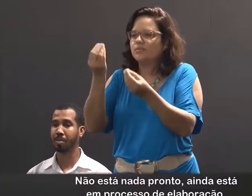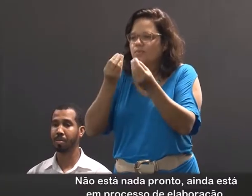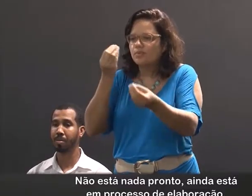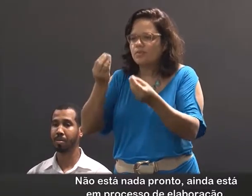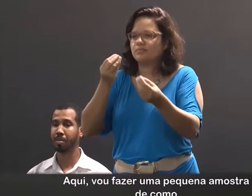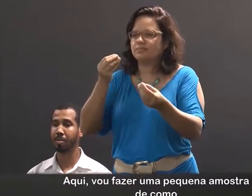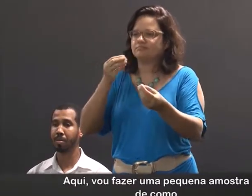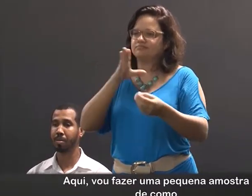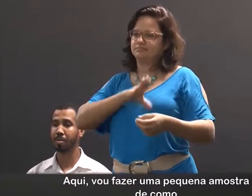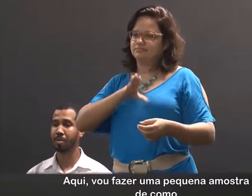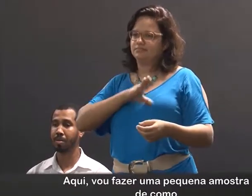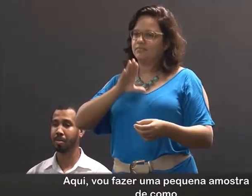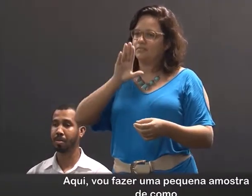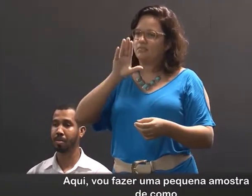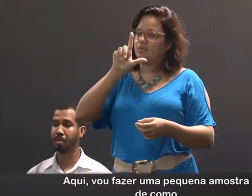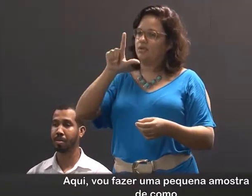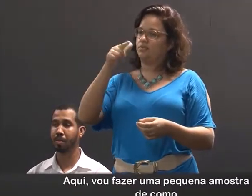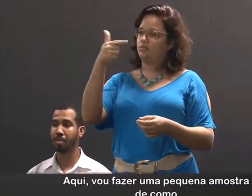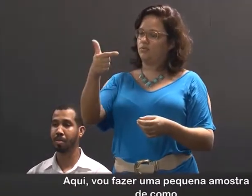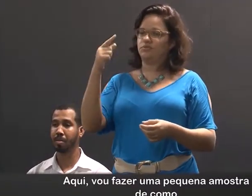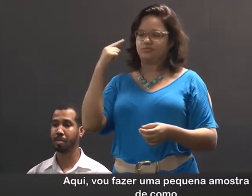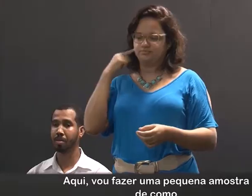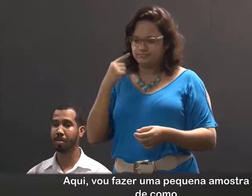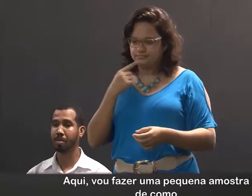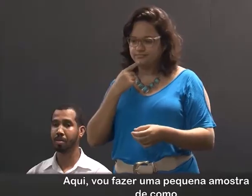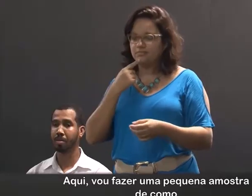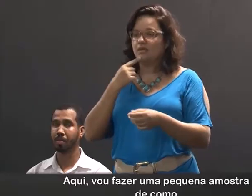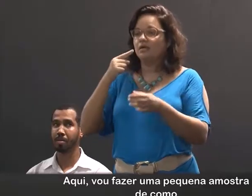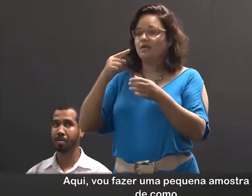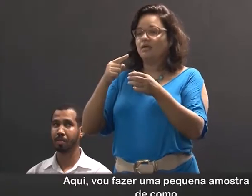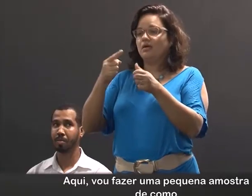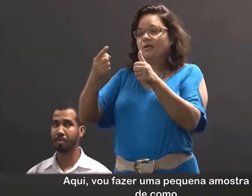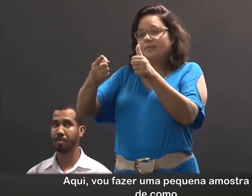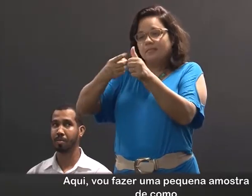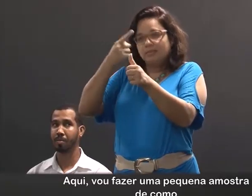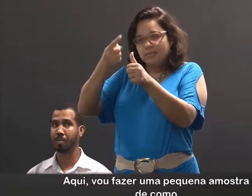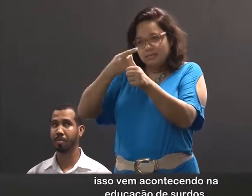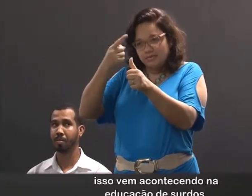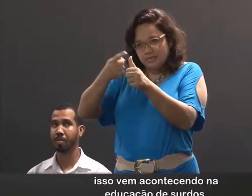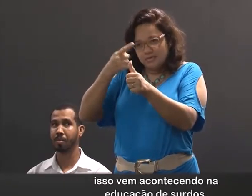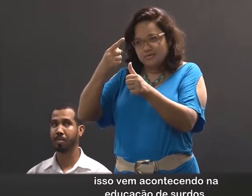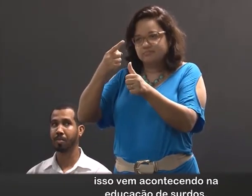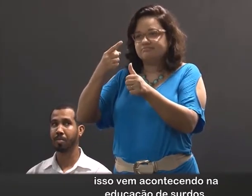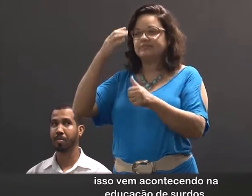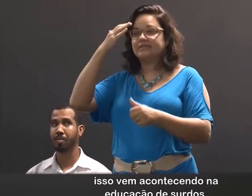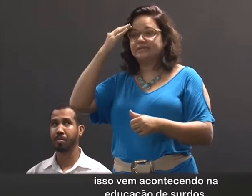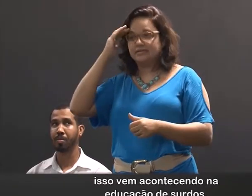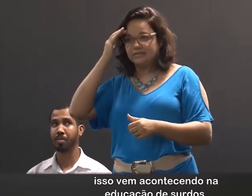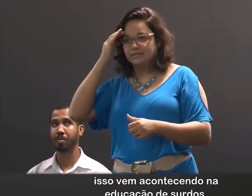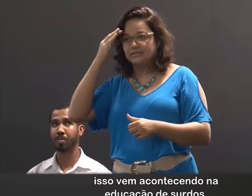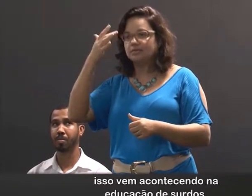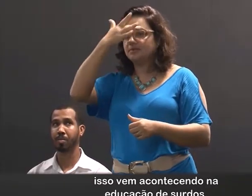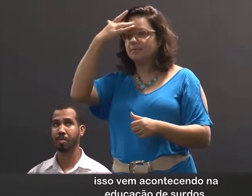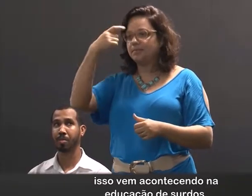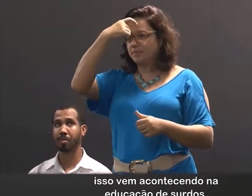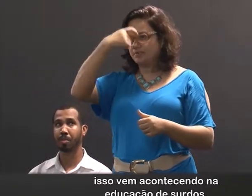elaboração. Aqui eu vou fazer uma pequena amostra de como isso vem acontecendo na